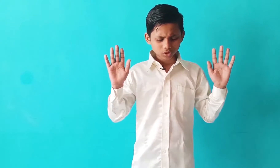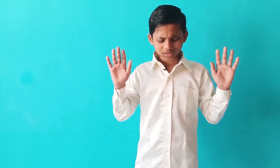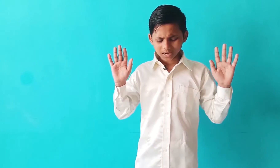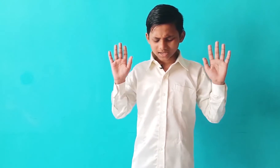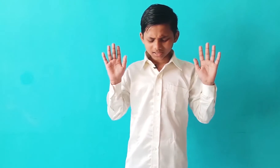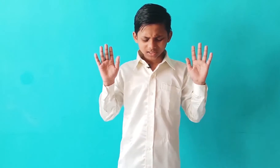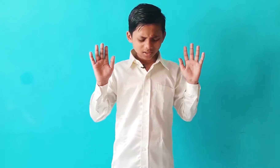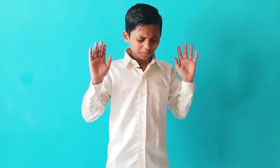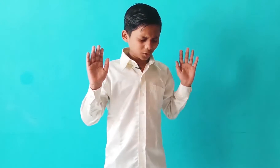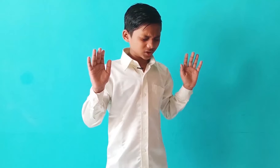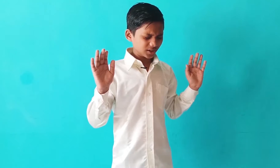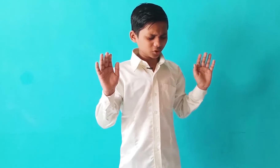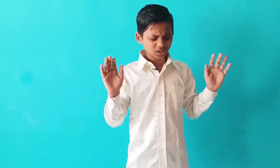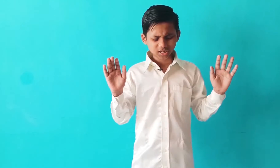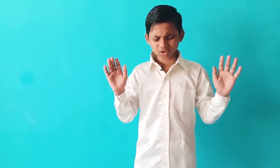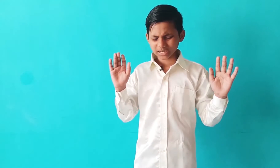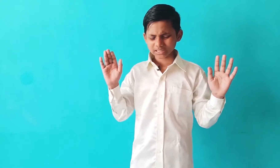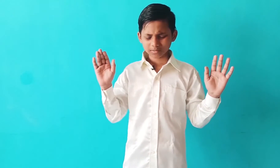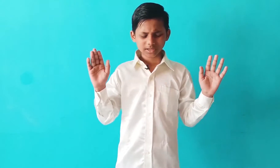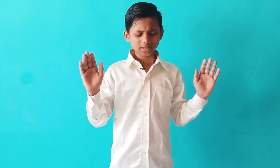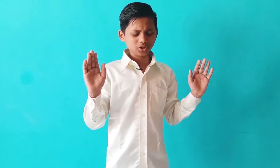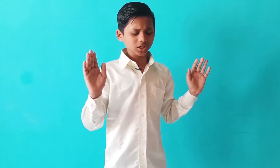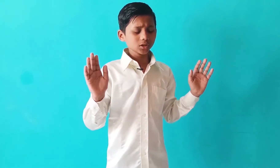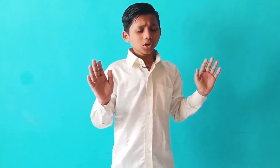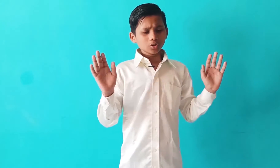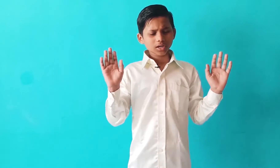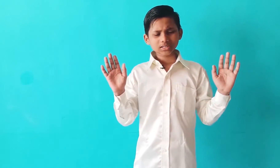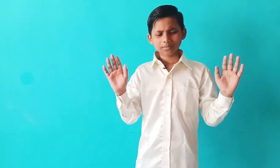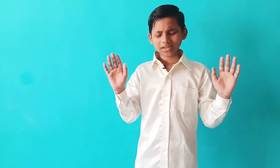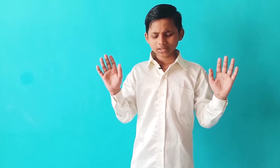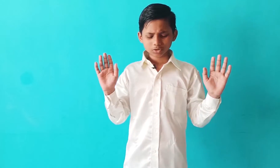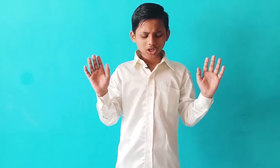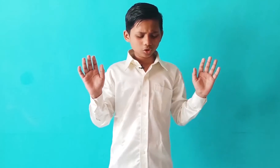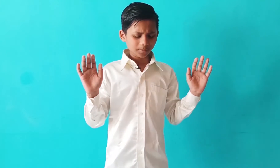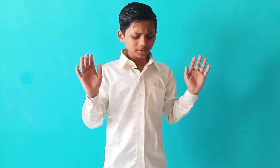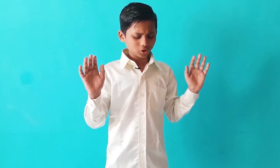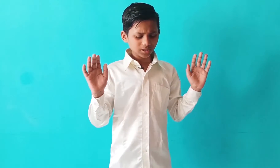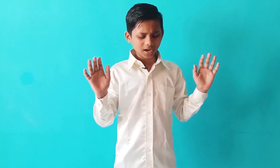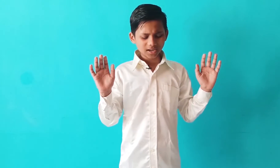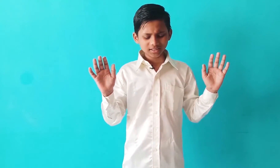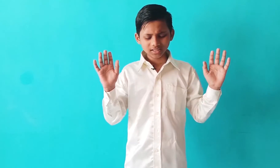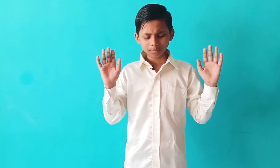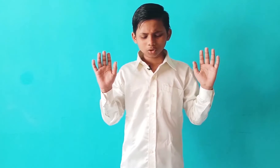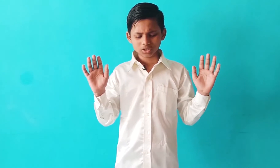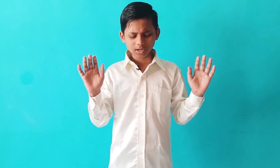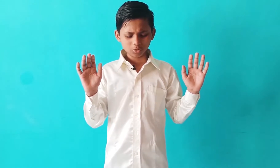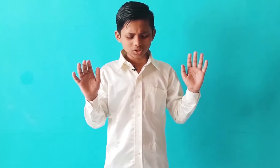போஸ்கல ஆந்தில்ல போஸ்க போஸ்க்ரே ஒரு கஸ் அப்ரிகான் தவஷ்கான் ஒரு கஸ் அப்ரிகான் தவஷ்கான் ஒரு பல போஸ்கல ஆந்தில்ல போஸ்க